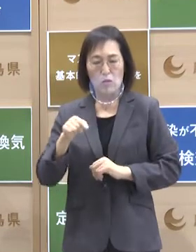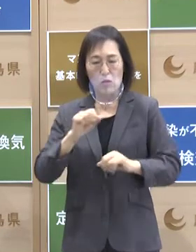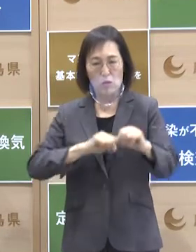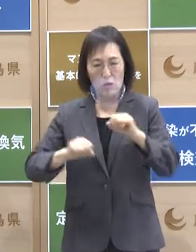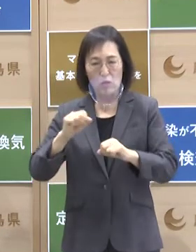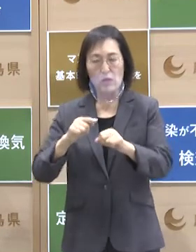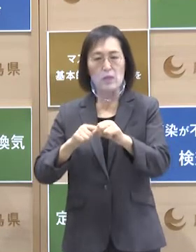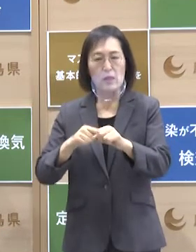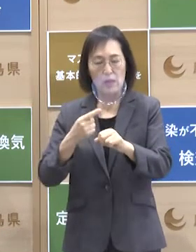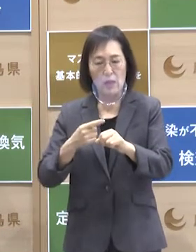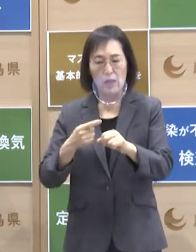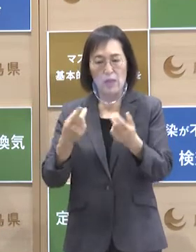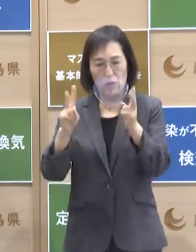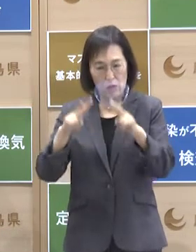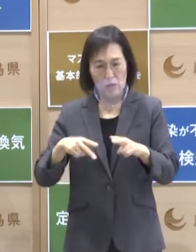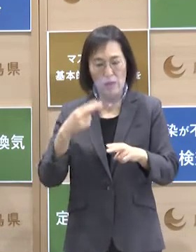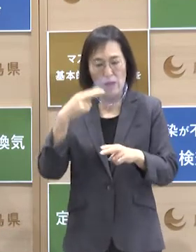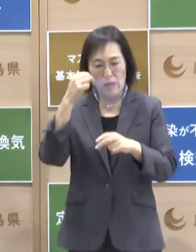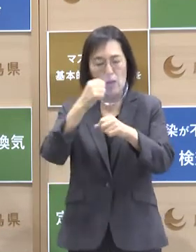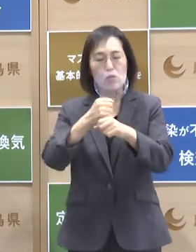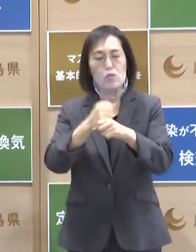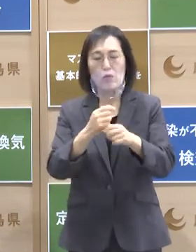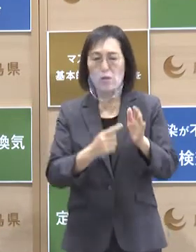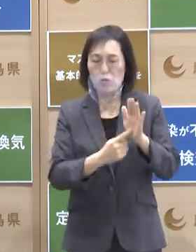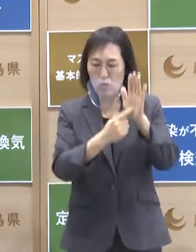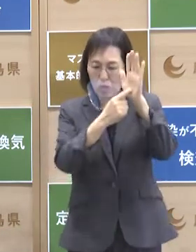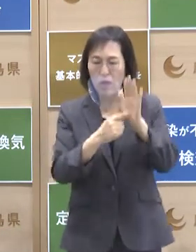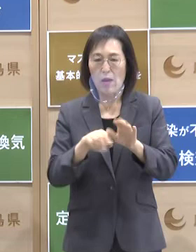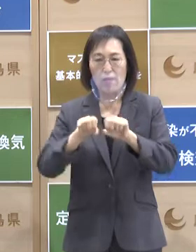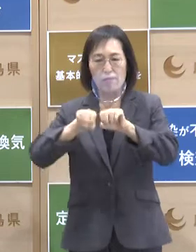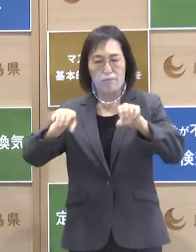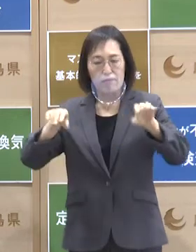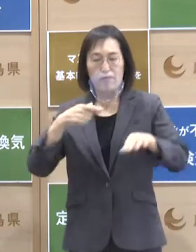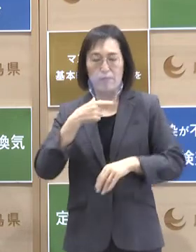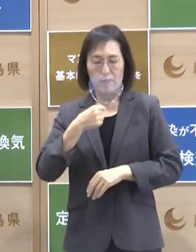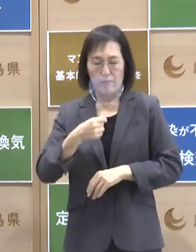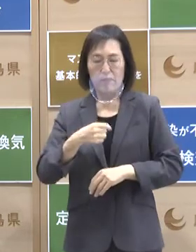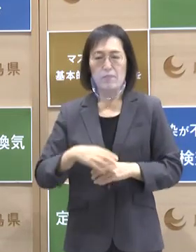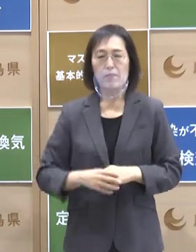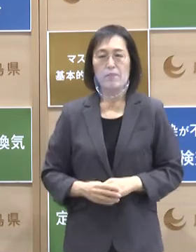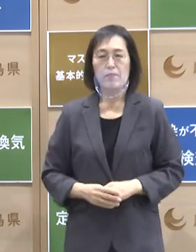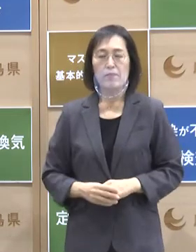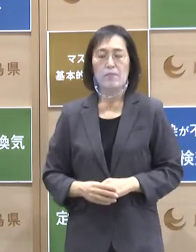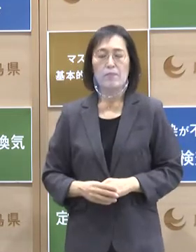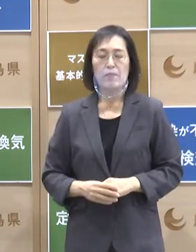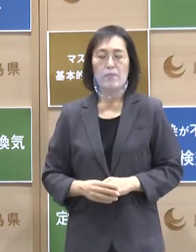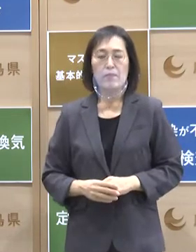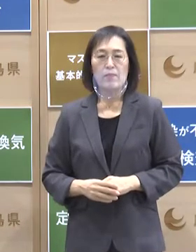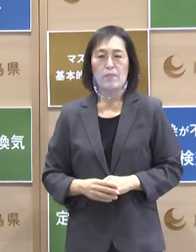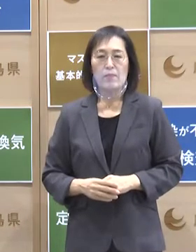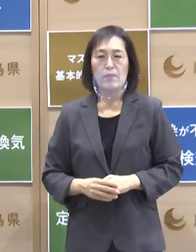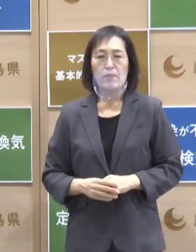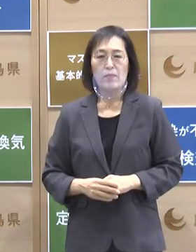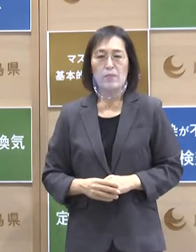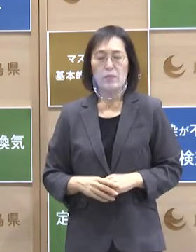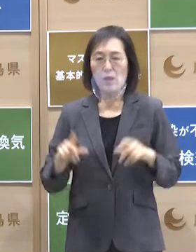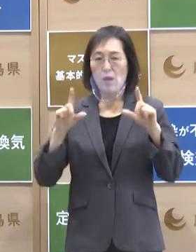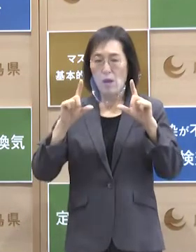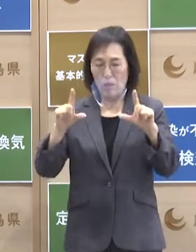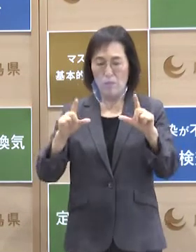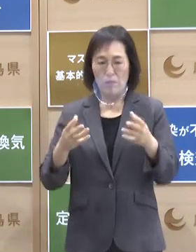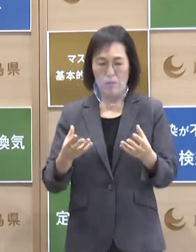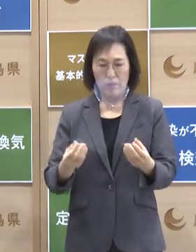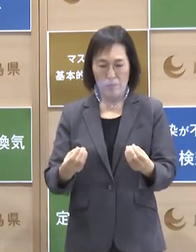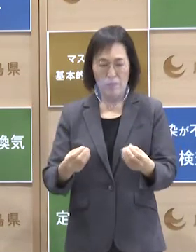酒どころ広島の認知向上と観光需要の関係に努めてまいりたいと考えているところでございます。発表項目は以